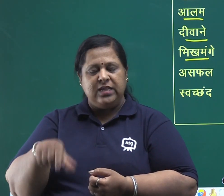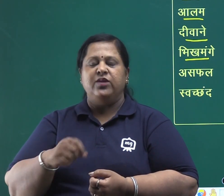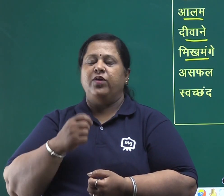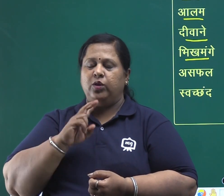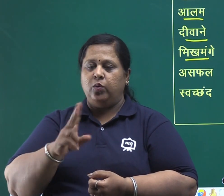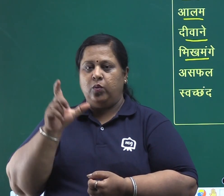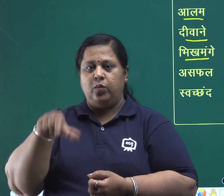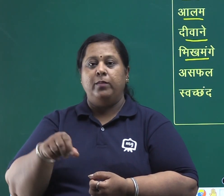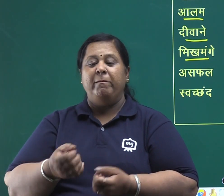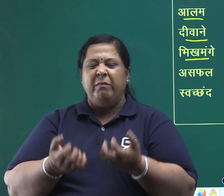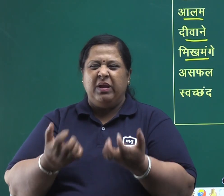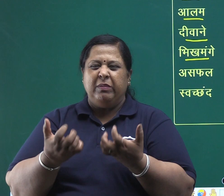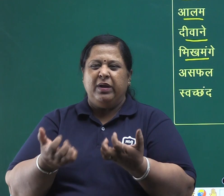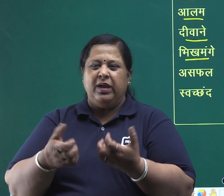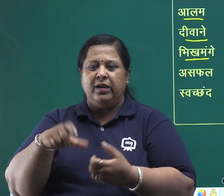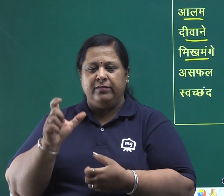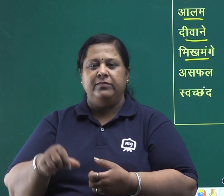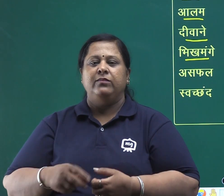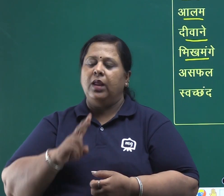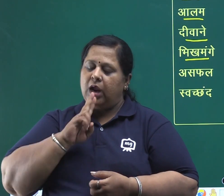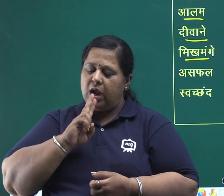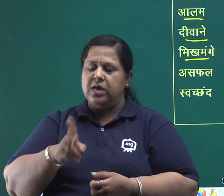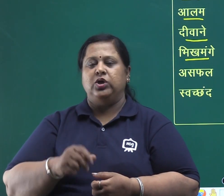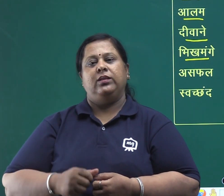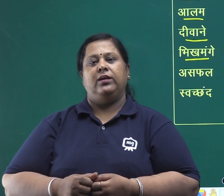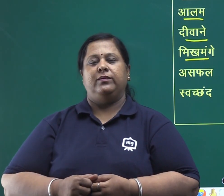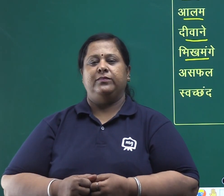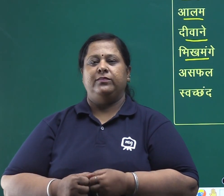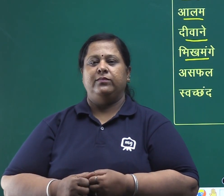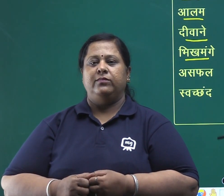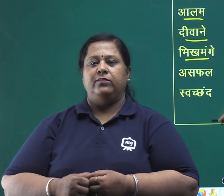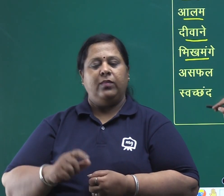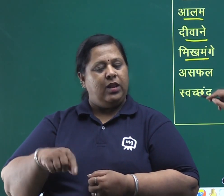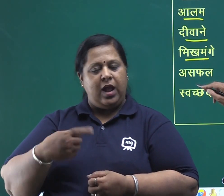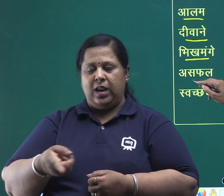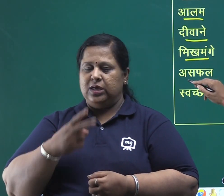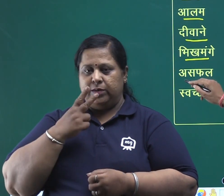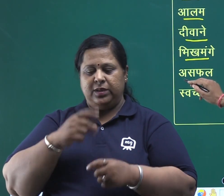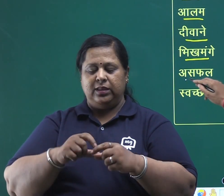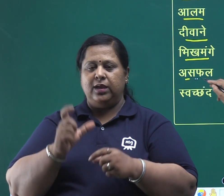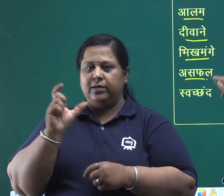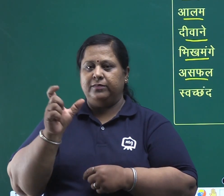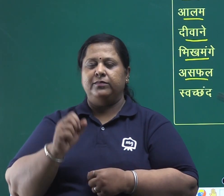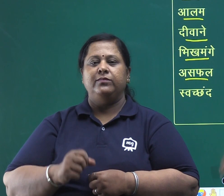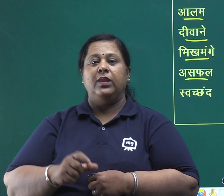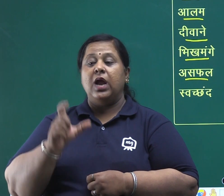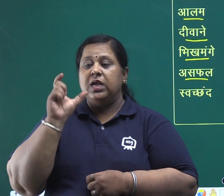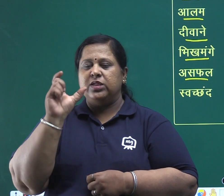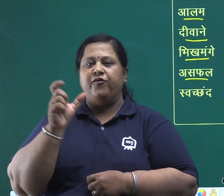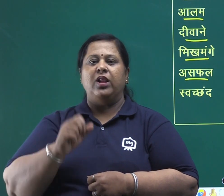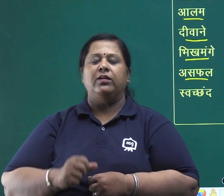को भिखमंगे कहा जाता है। आगे का शब्द देखते हैं,